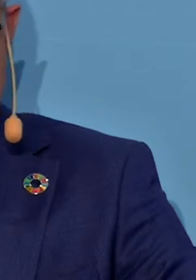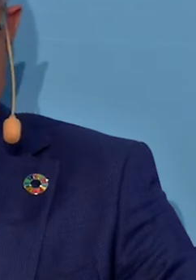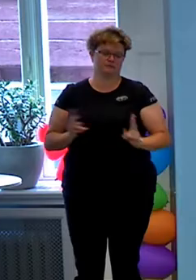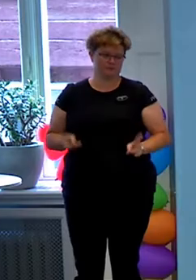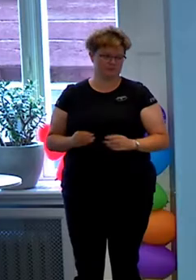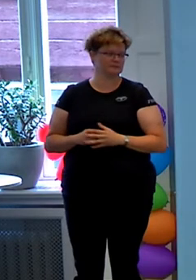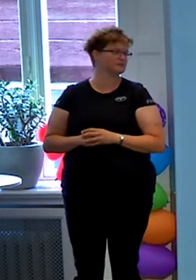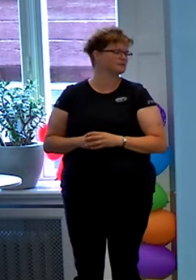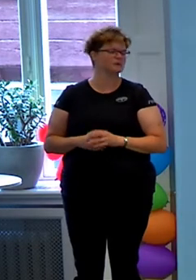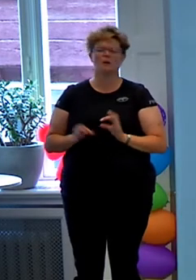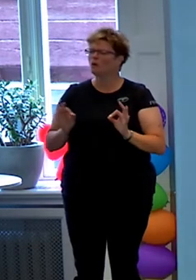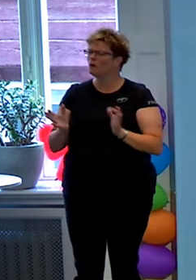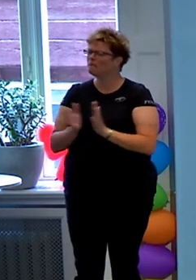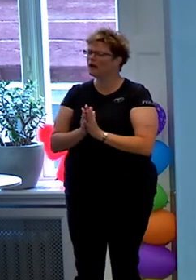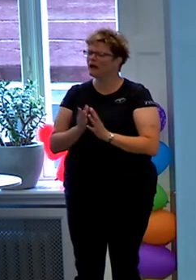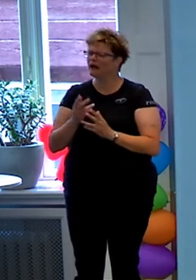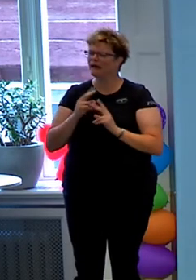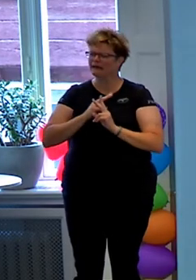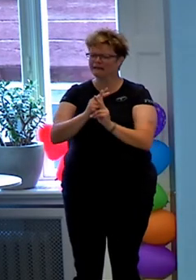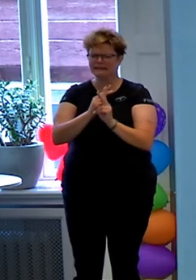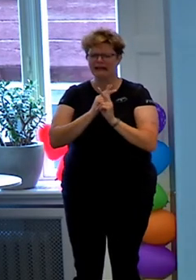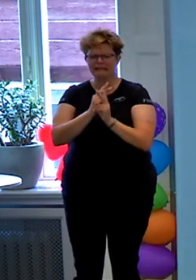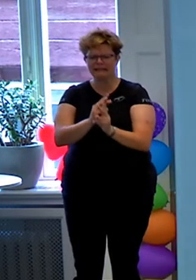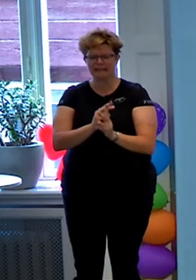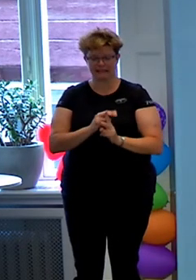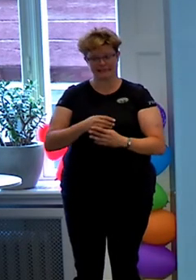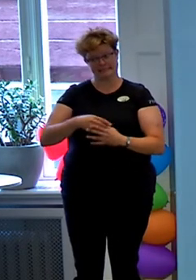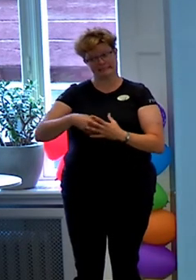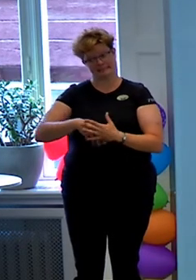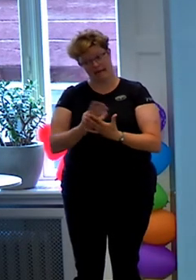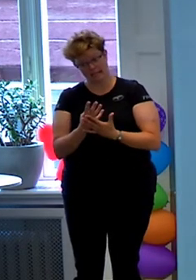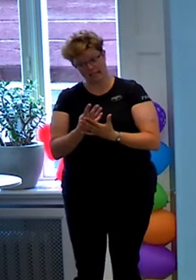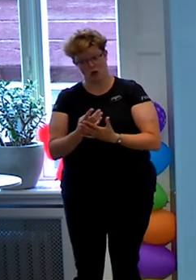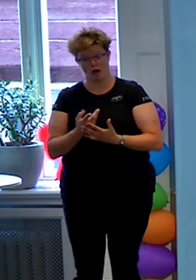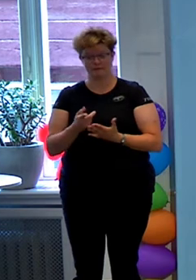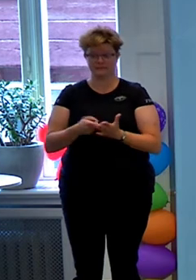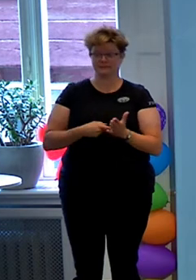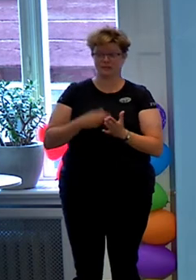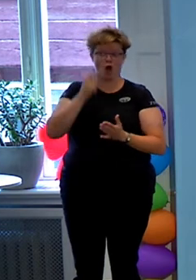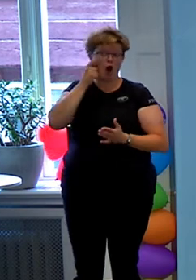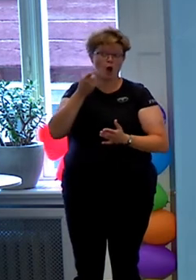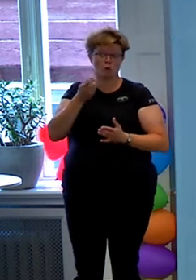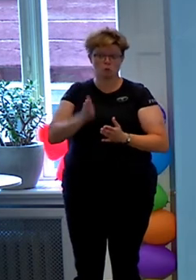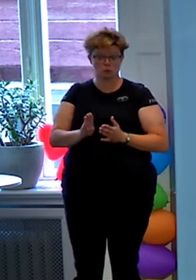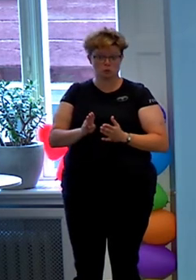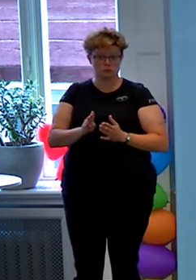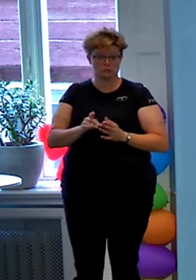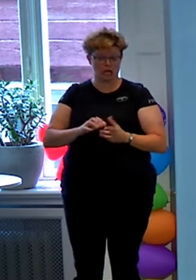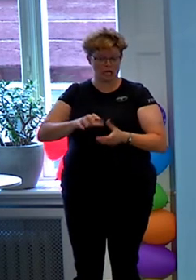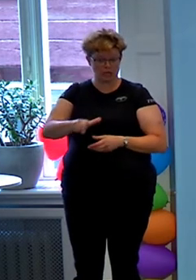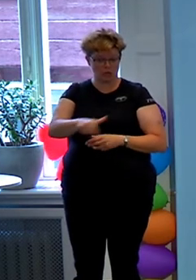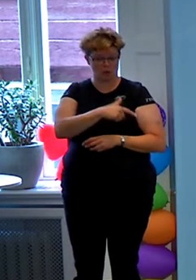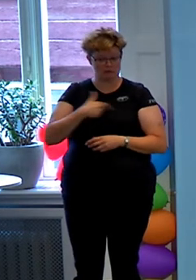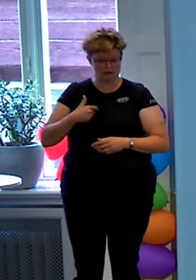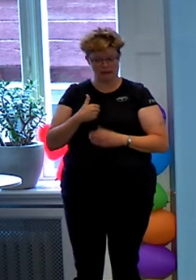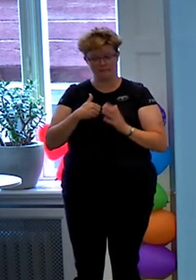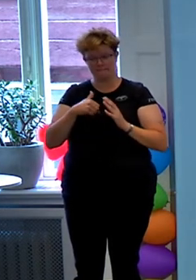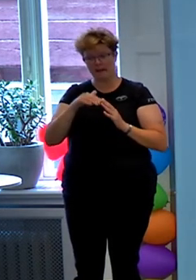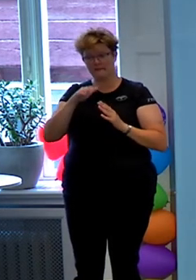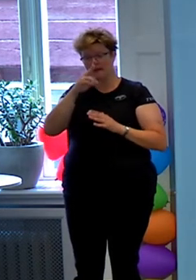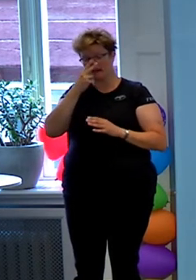Hur är det med identiteten? För att jag menar, i Skandinavien och inte minst i Öresundsregionen nu, vi blickar ju mer och mer